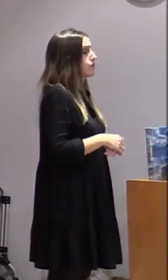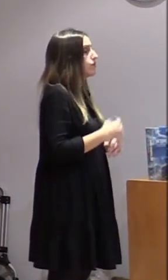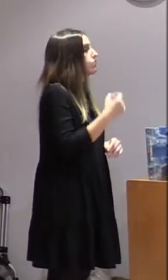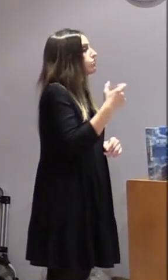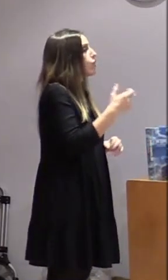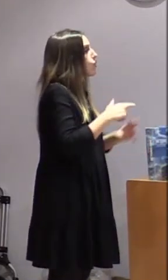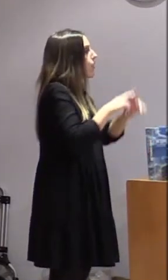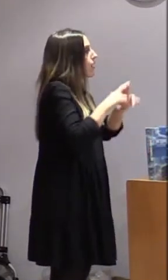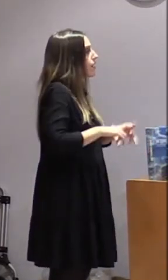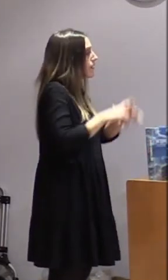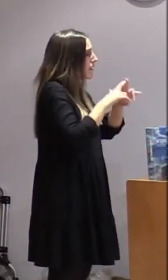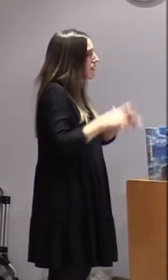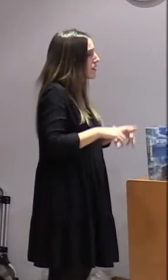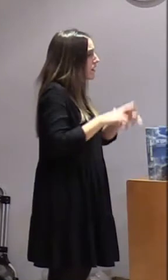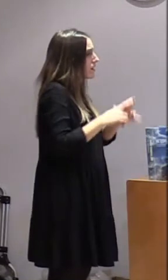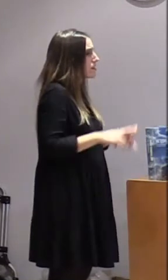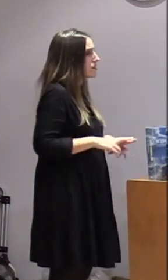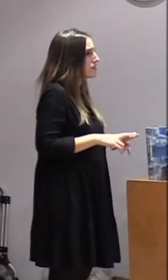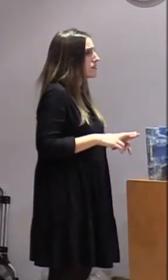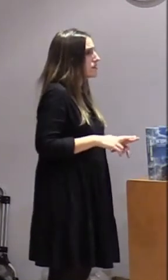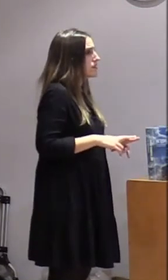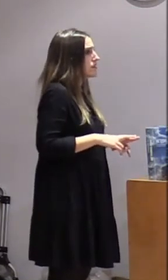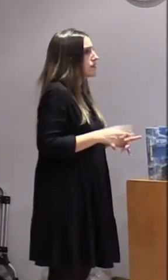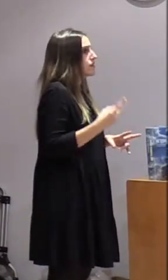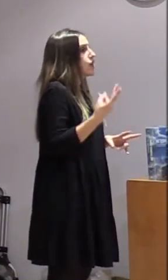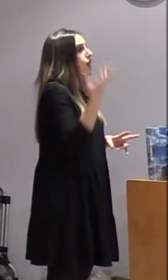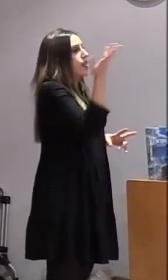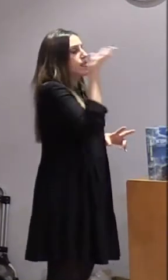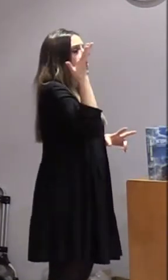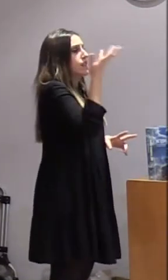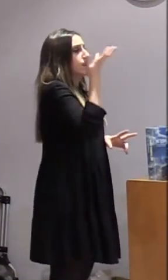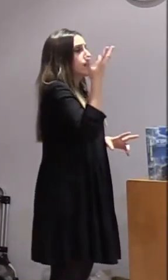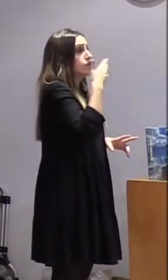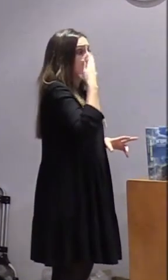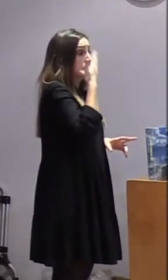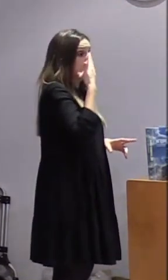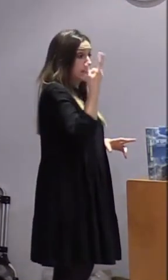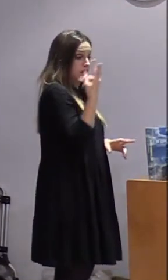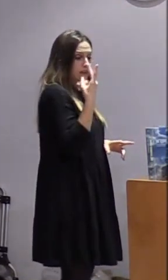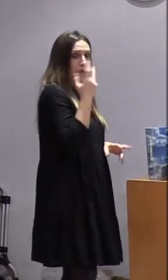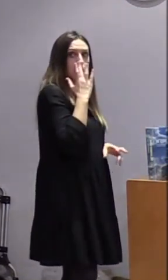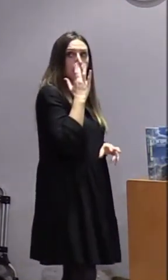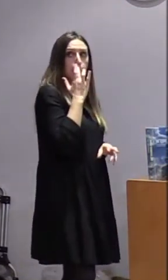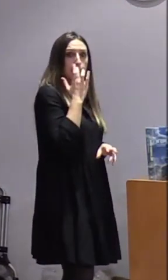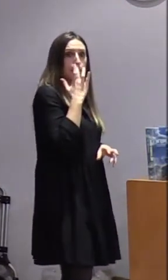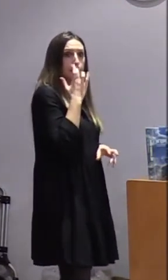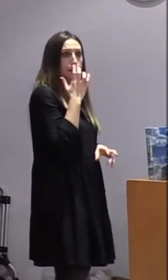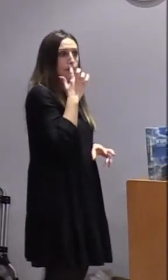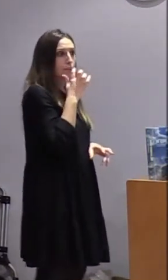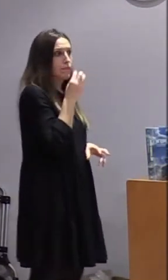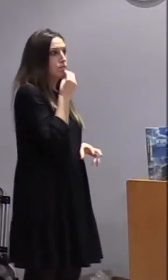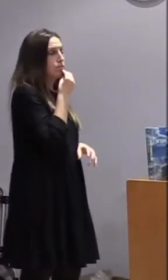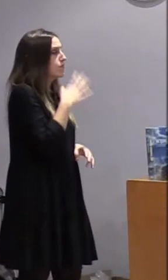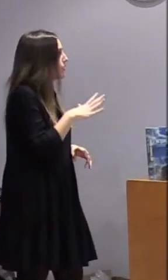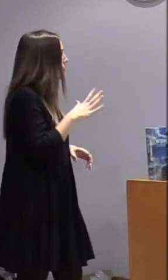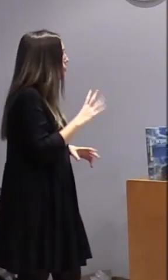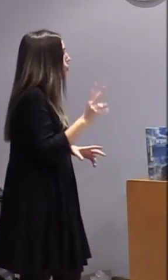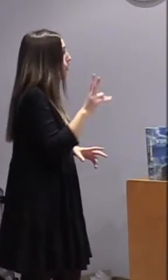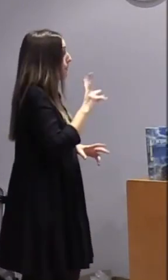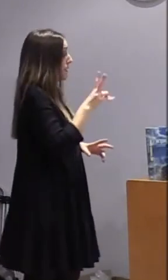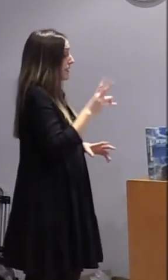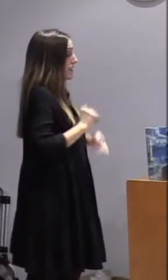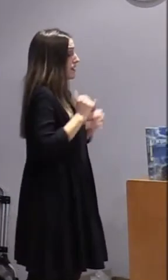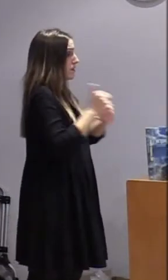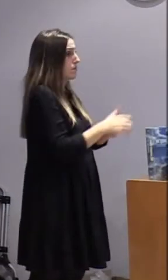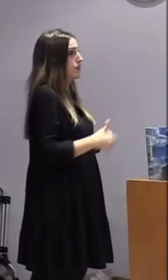los cielos y las atmósferas que pintaron ambos. Es interesante en los dos casos. Bueno, empiezo con Velázquez. Típico